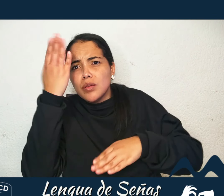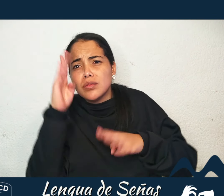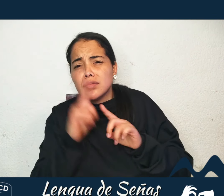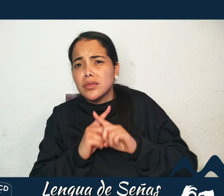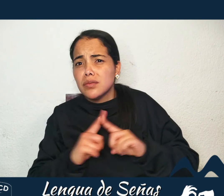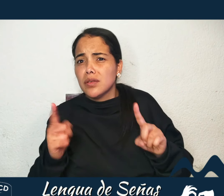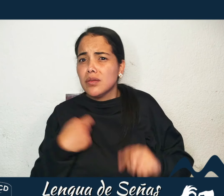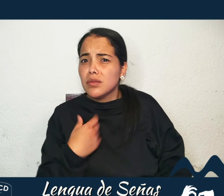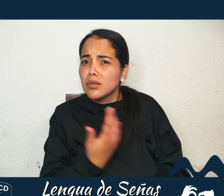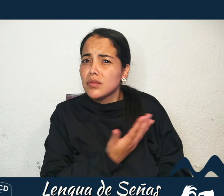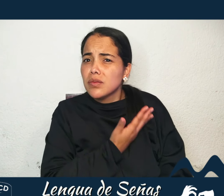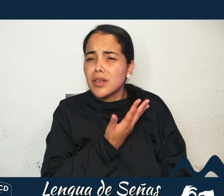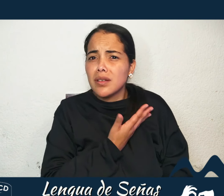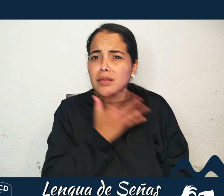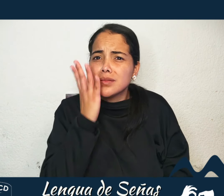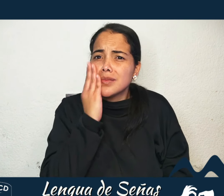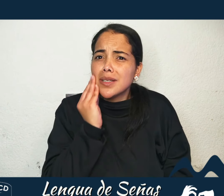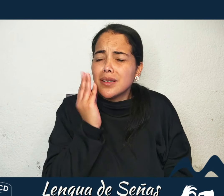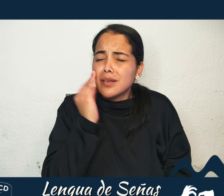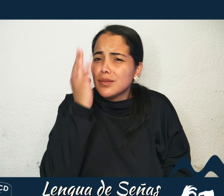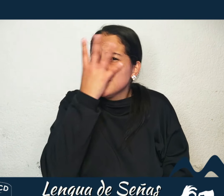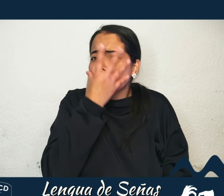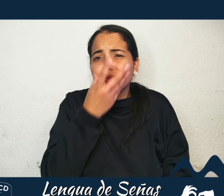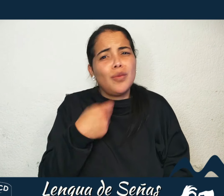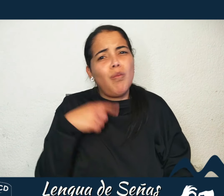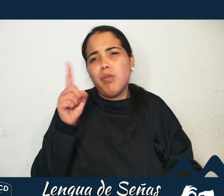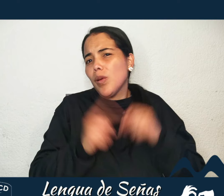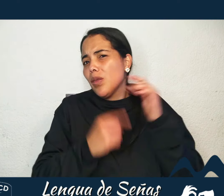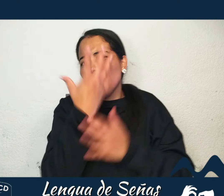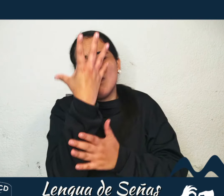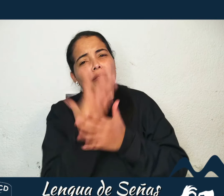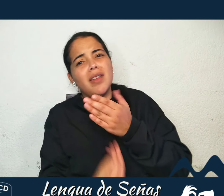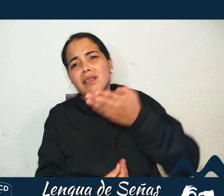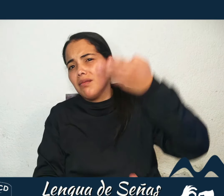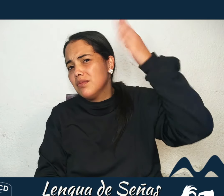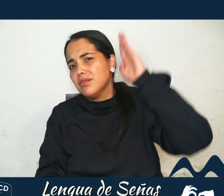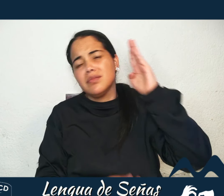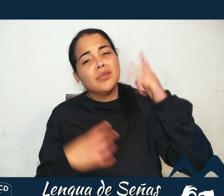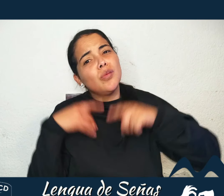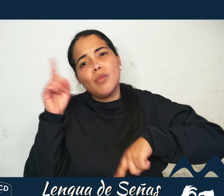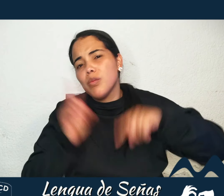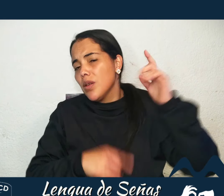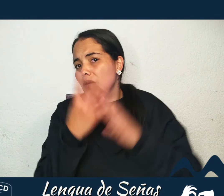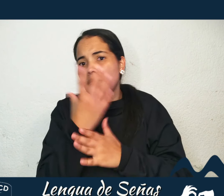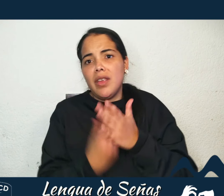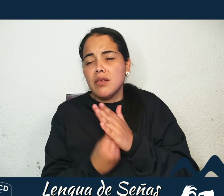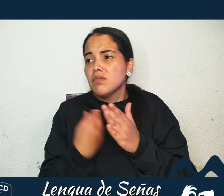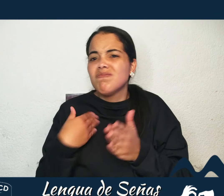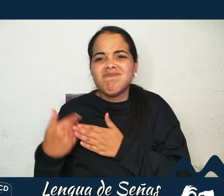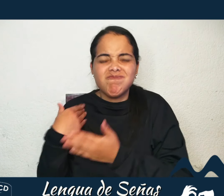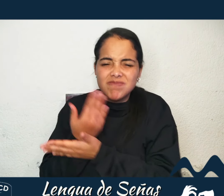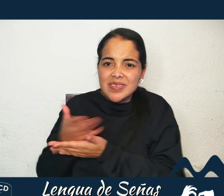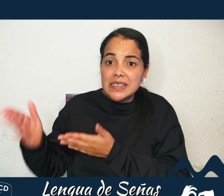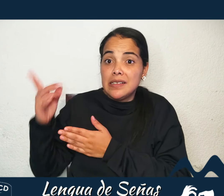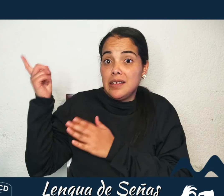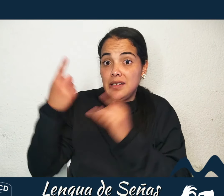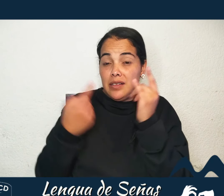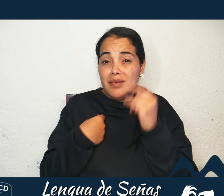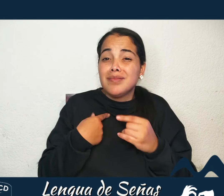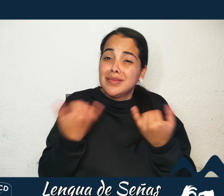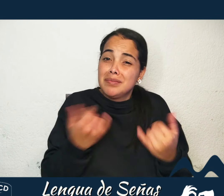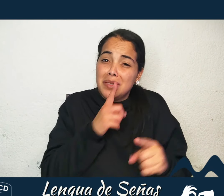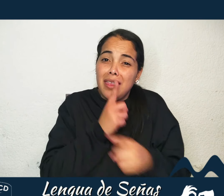que Pablo había experimentado algo tan maravilloso, y para evitar de que Pablo, a causa de